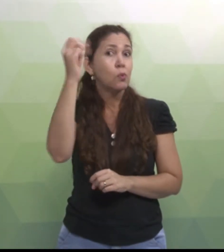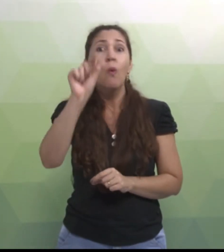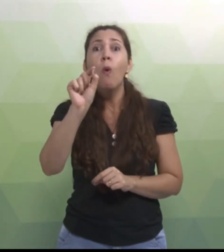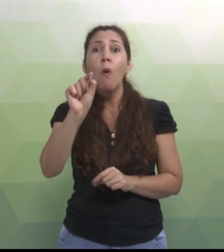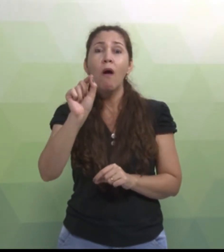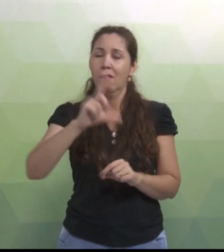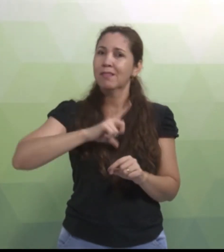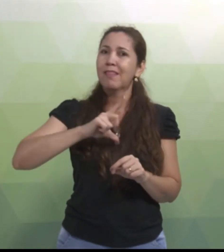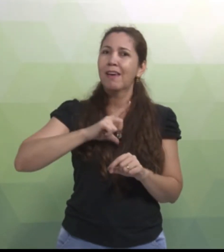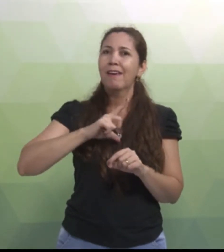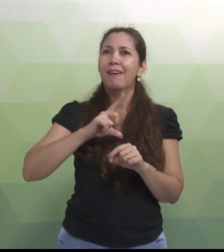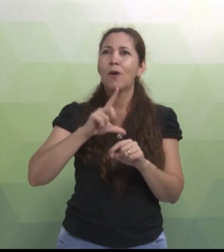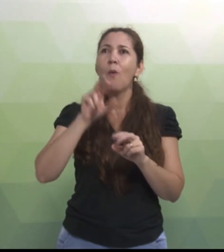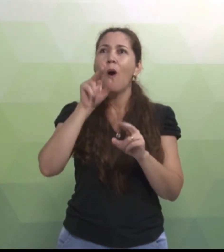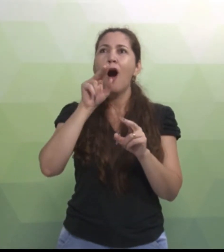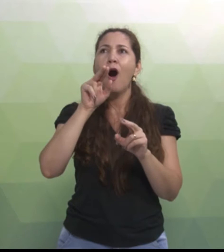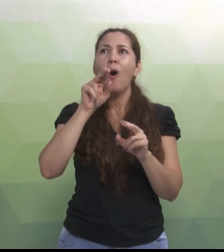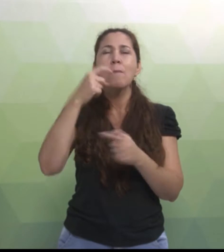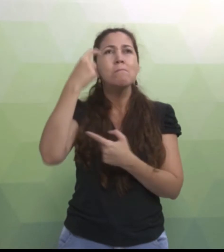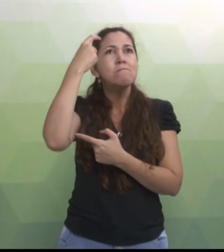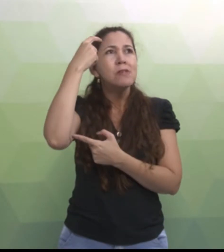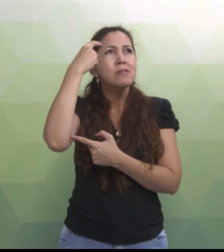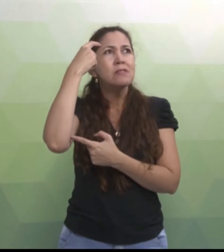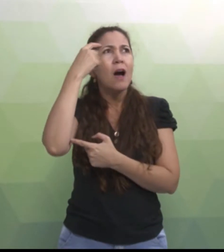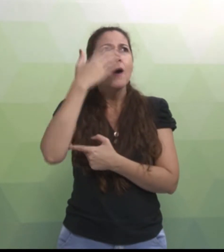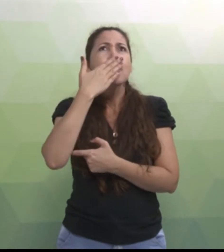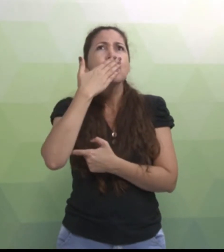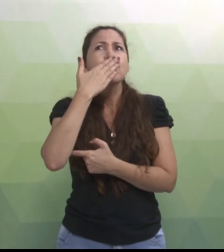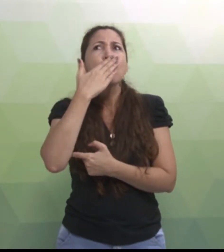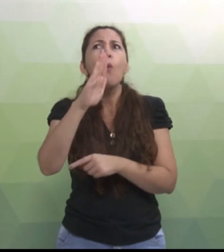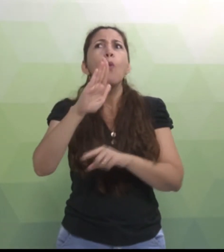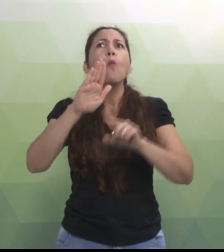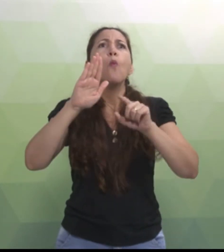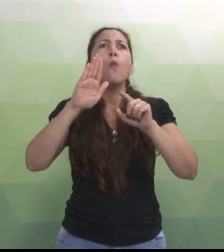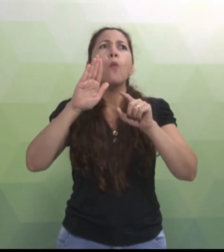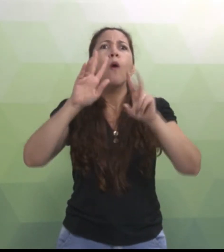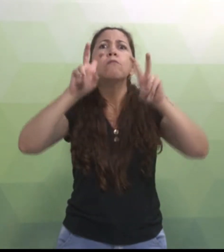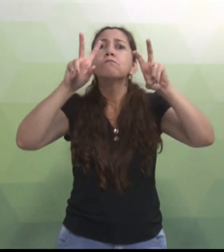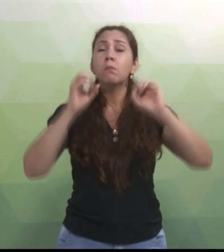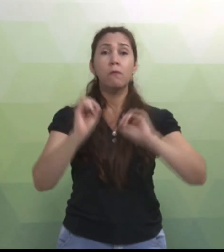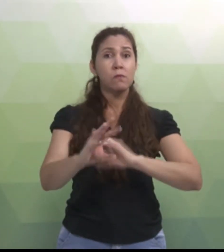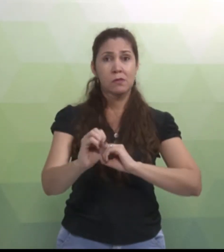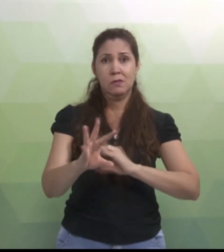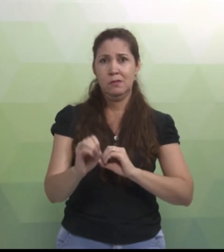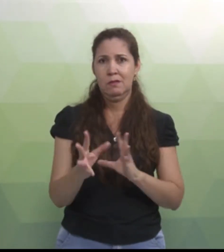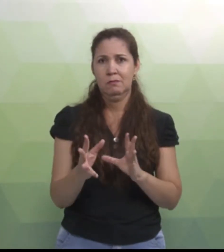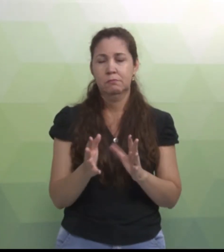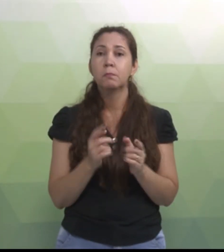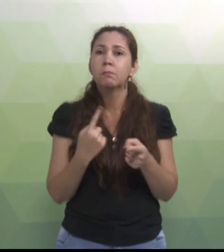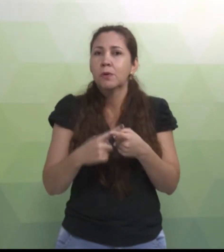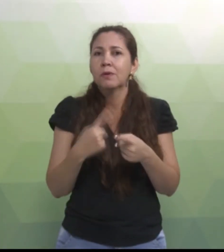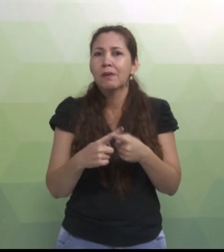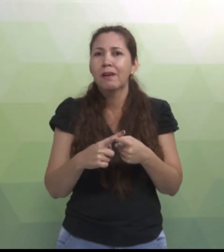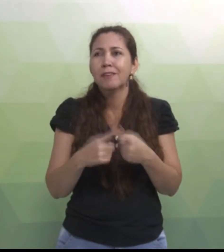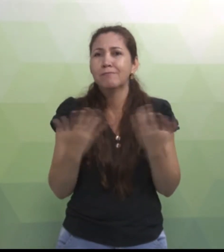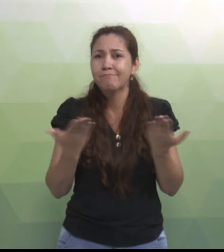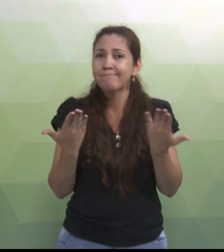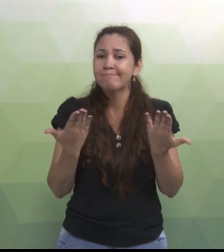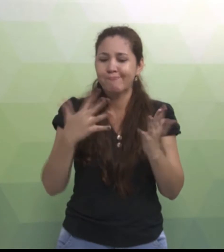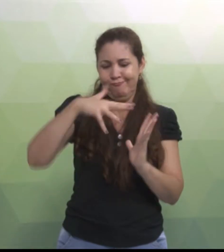É importante também pensar sobre o tema que vai ser ensinado. Por